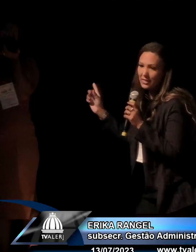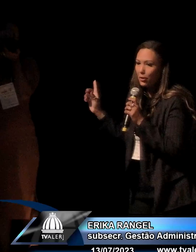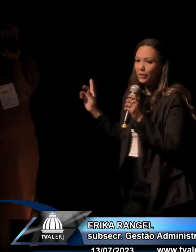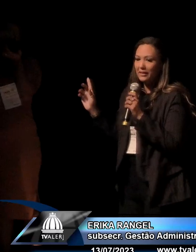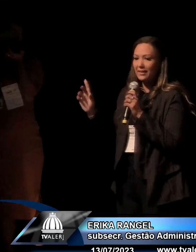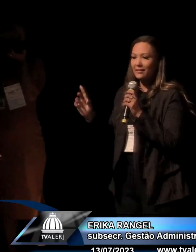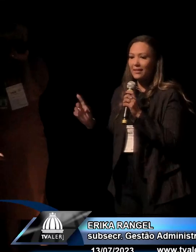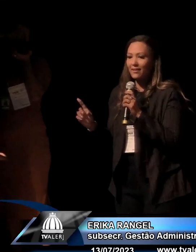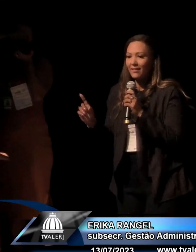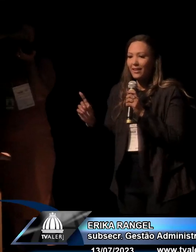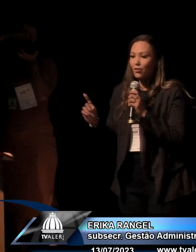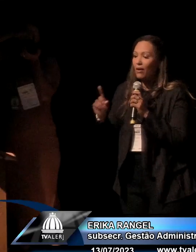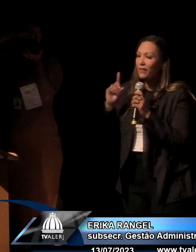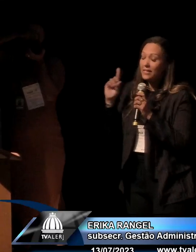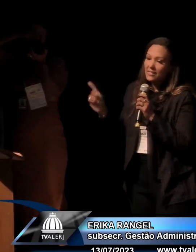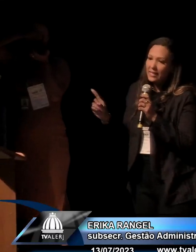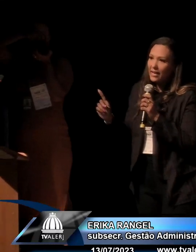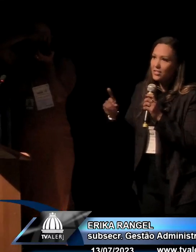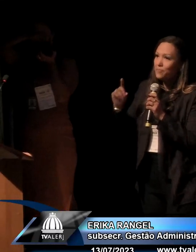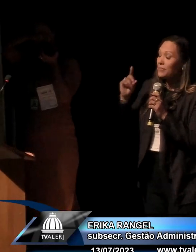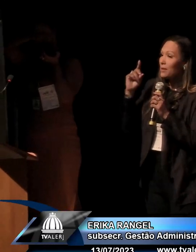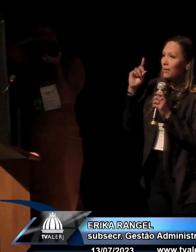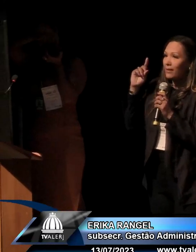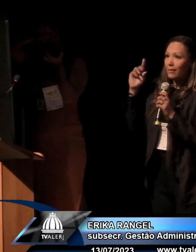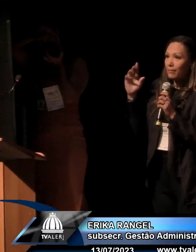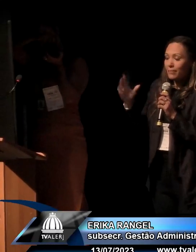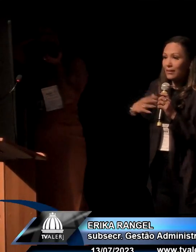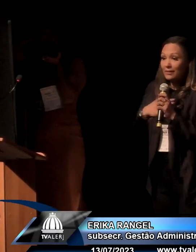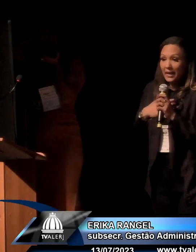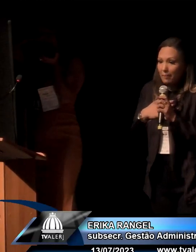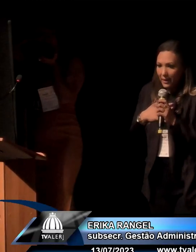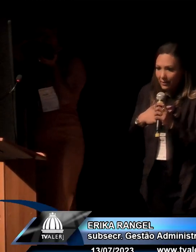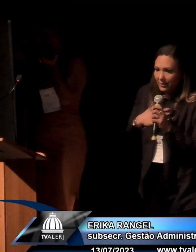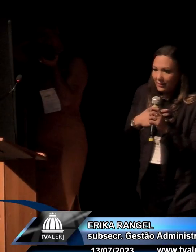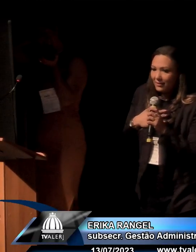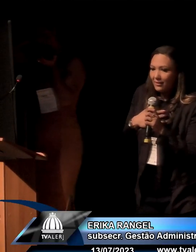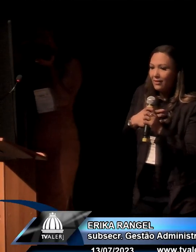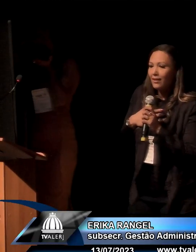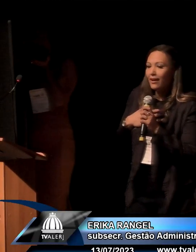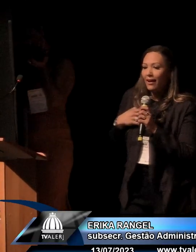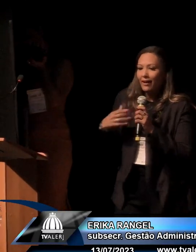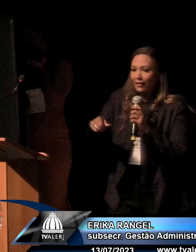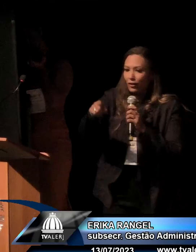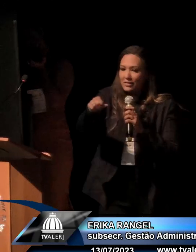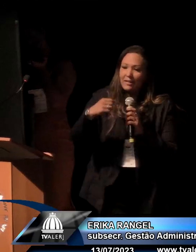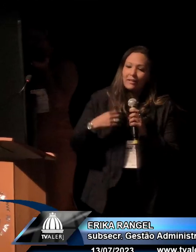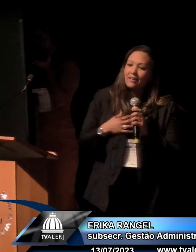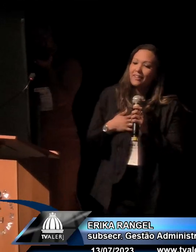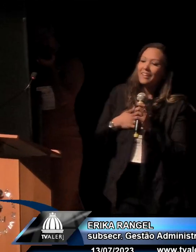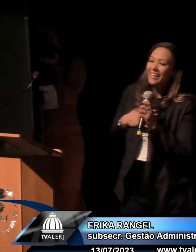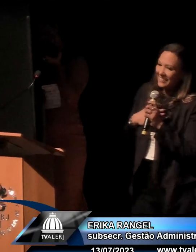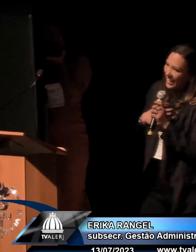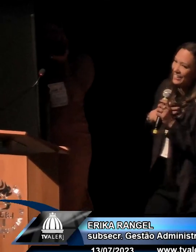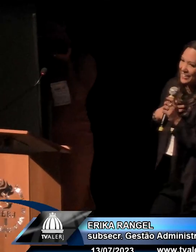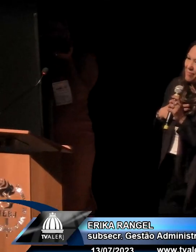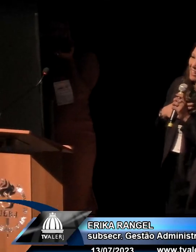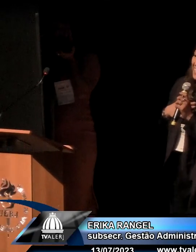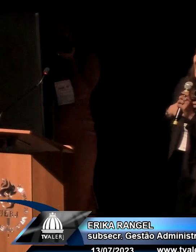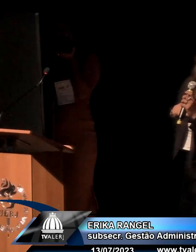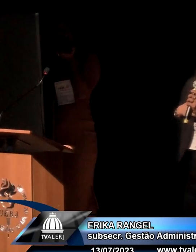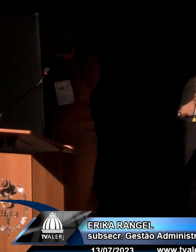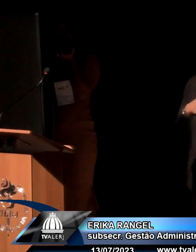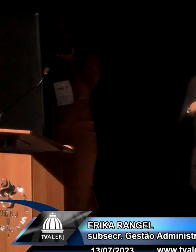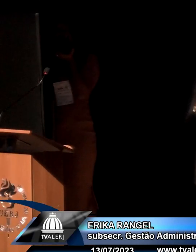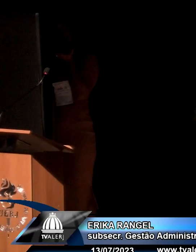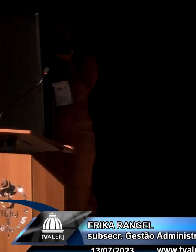a melhor notícia que eu poderia ter e com a felicidade tremenda Nossa tá